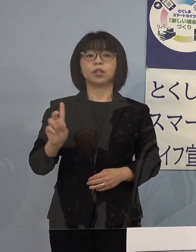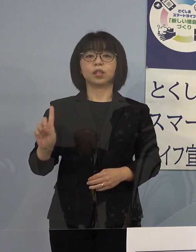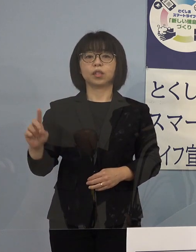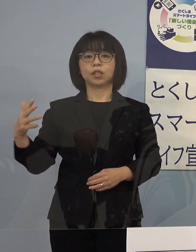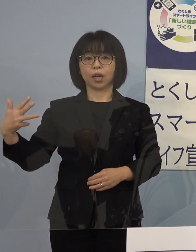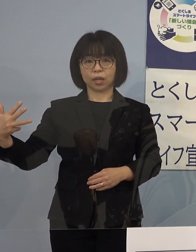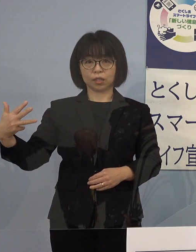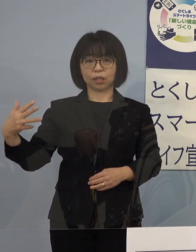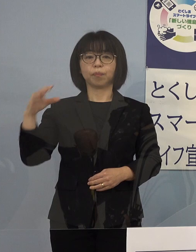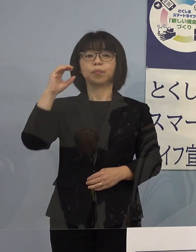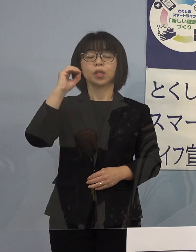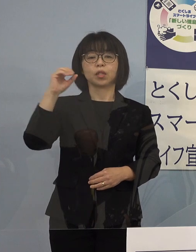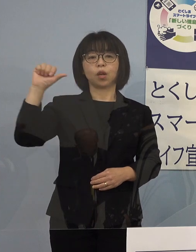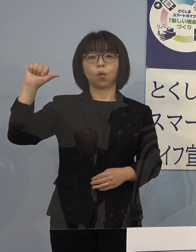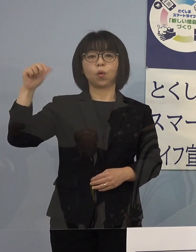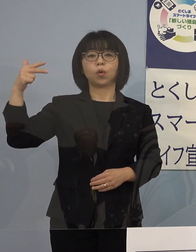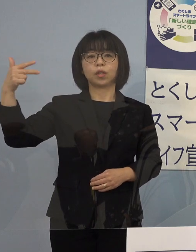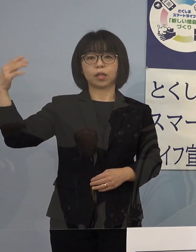0570-200-218、